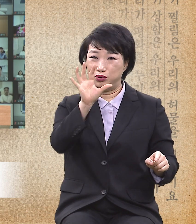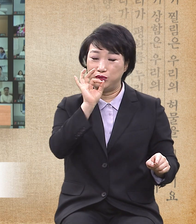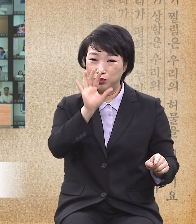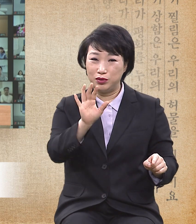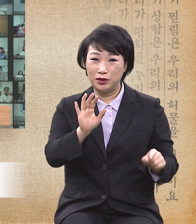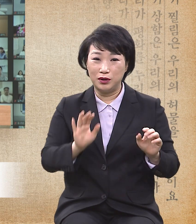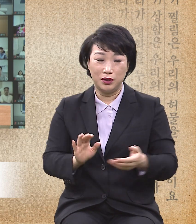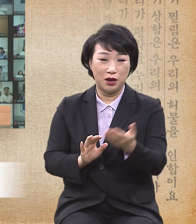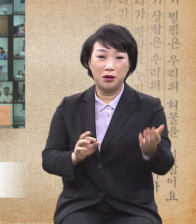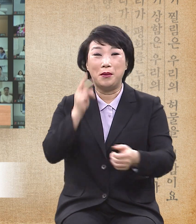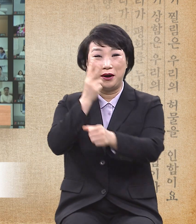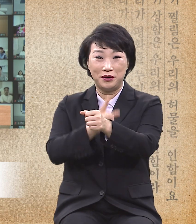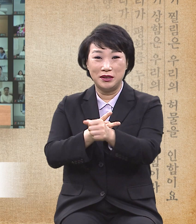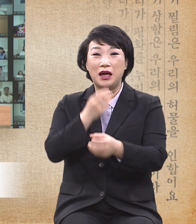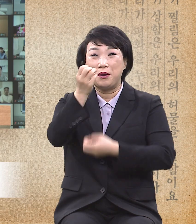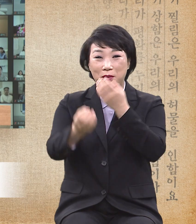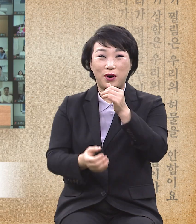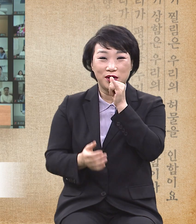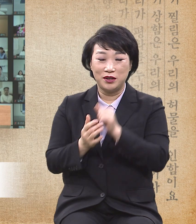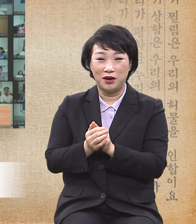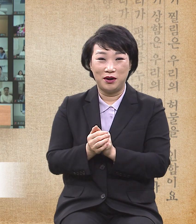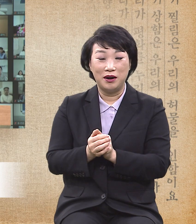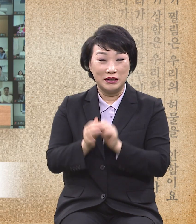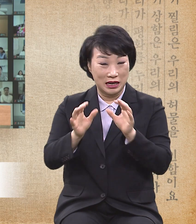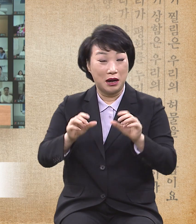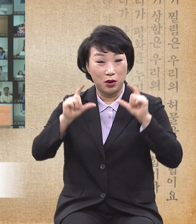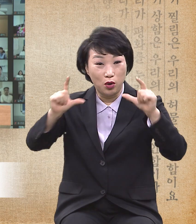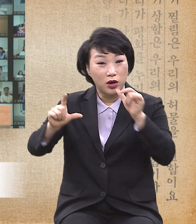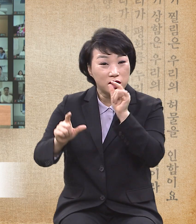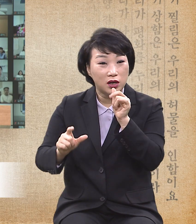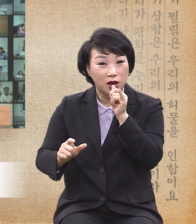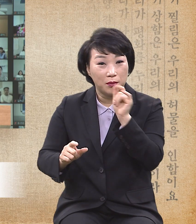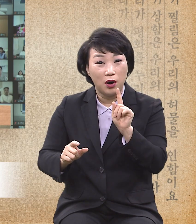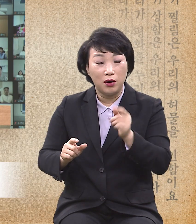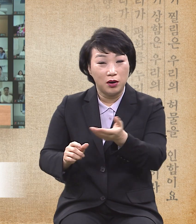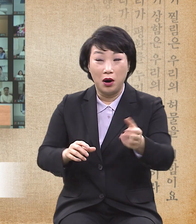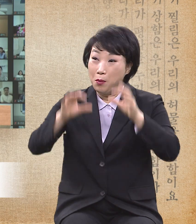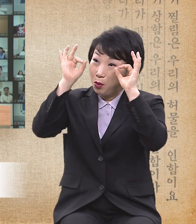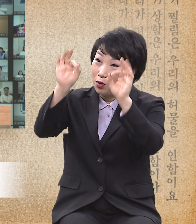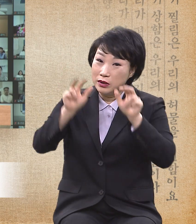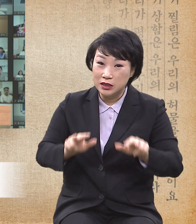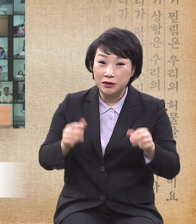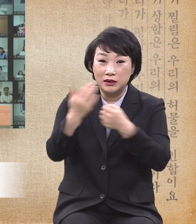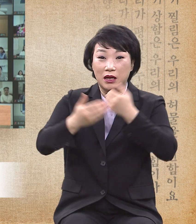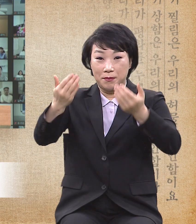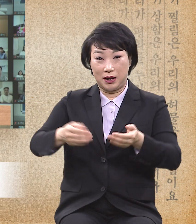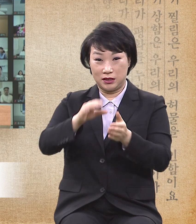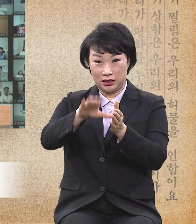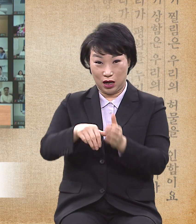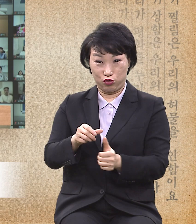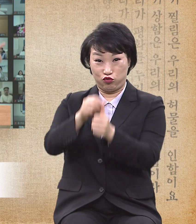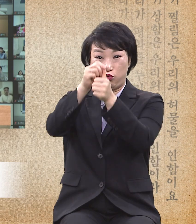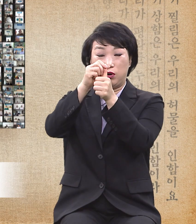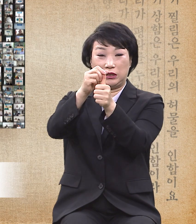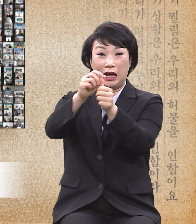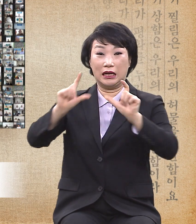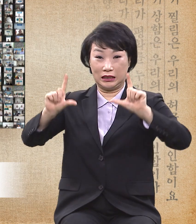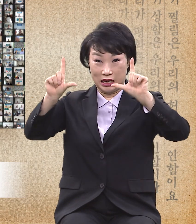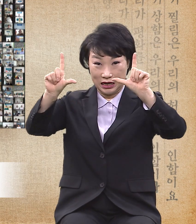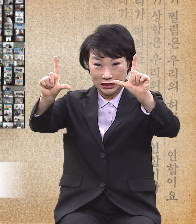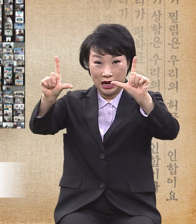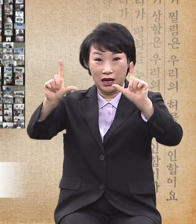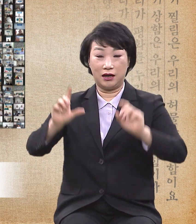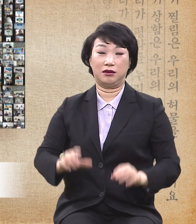그래서 바울은 보라, 지금이 은혜 받을 만한 때요, 구원의 날이로다.